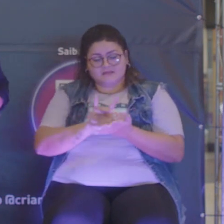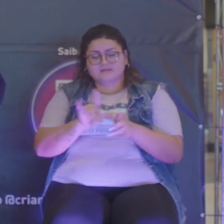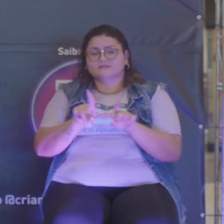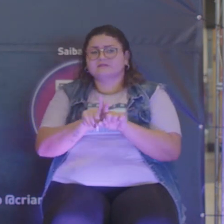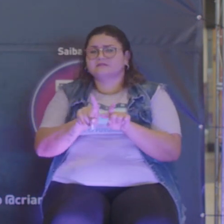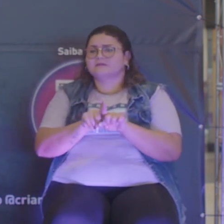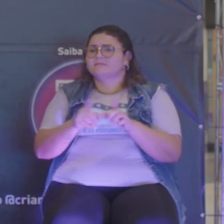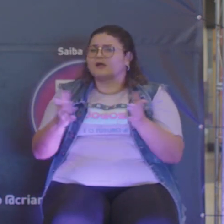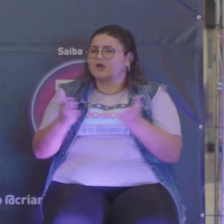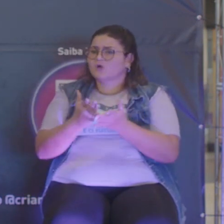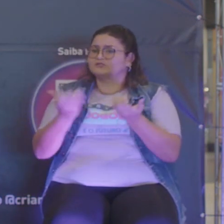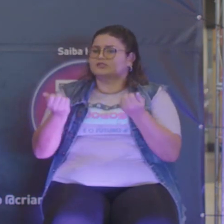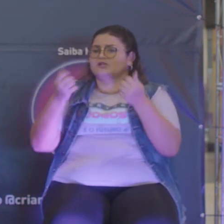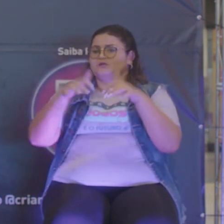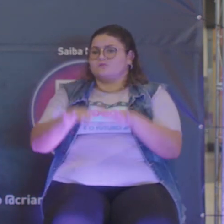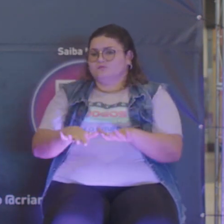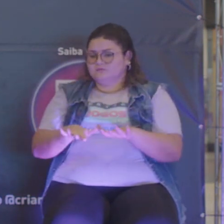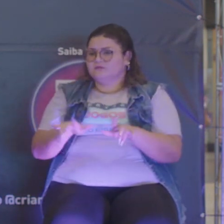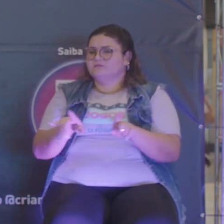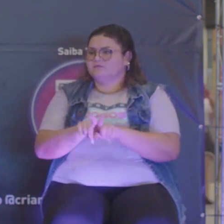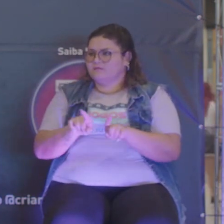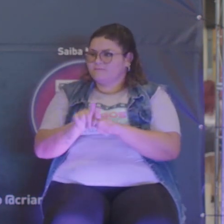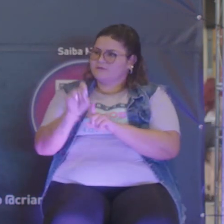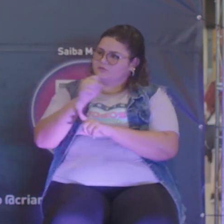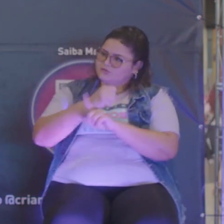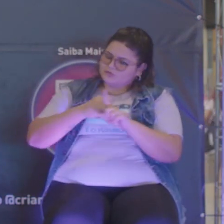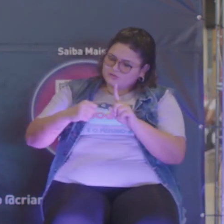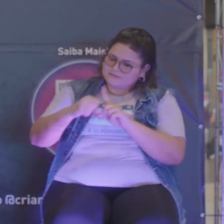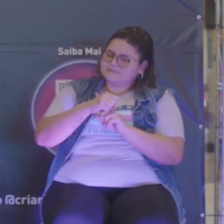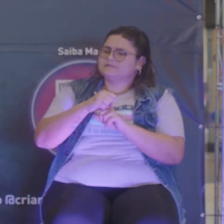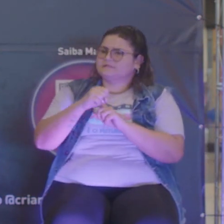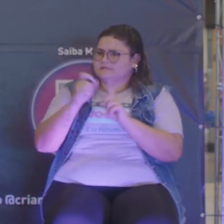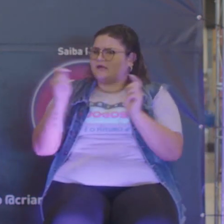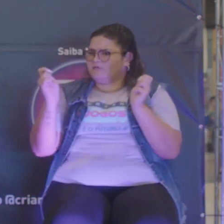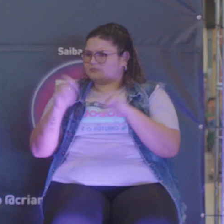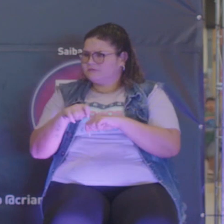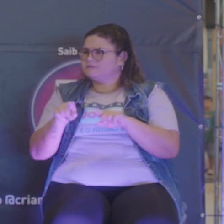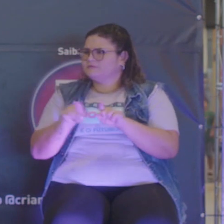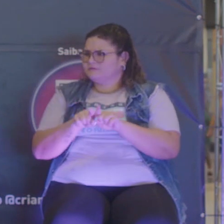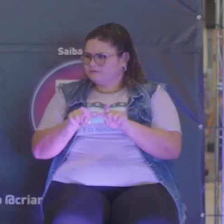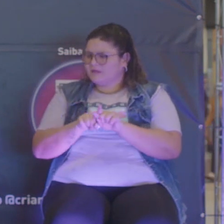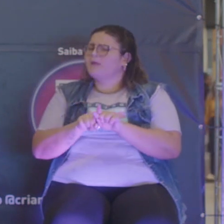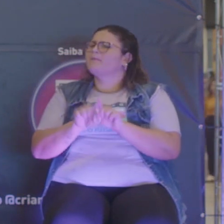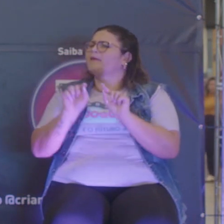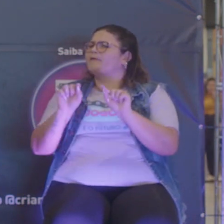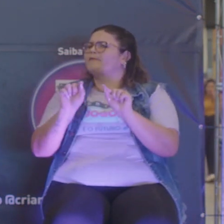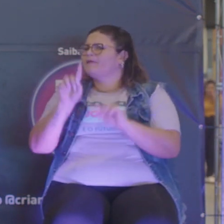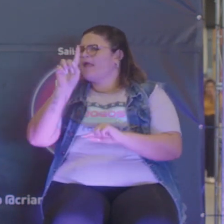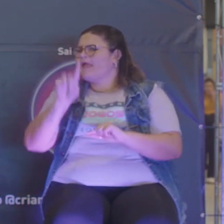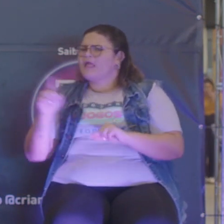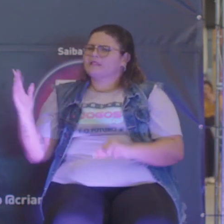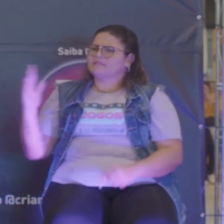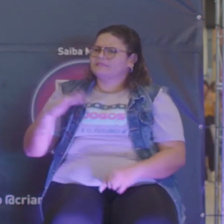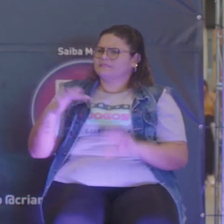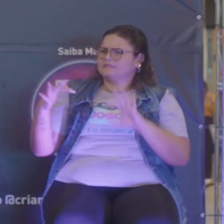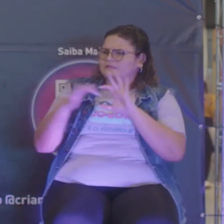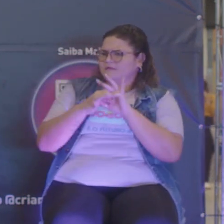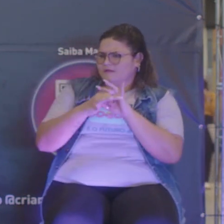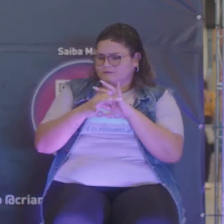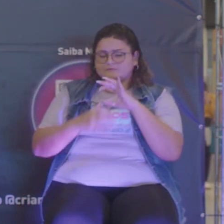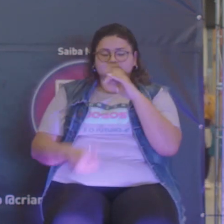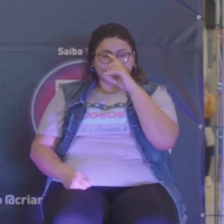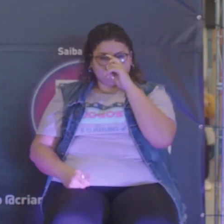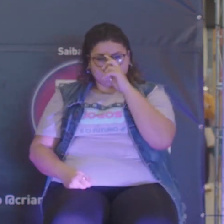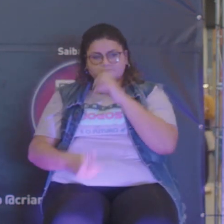pouco de inclusão, né? De inclusão social. Esse evento ele é praticamente para trazer isso também